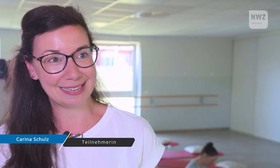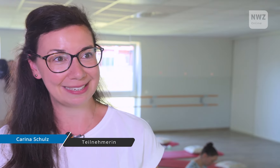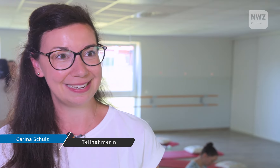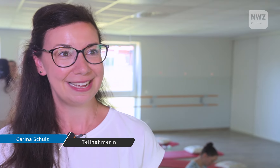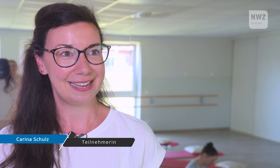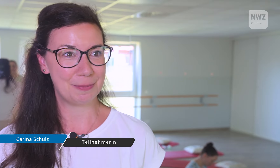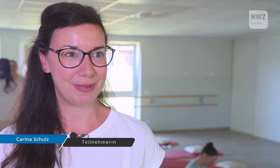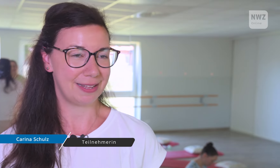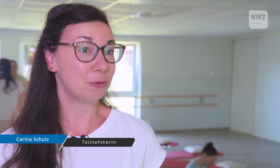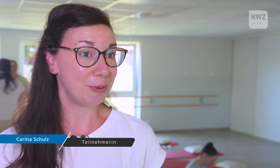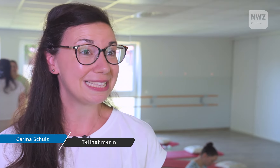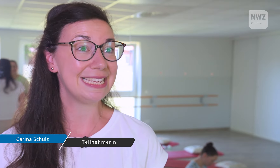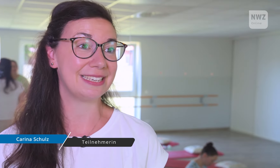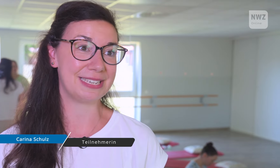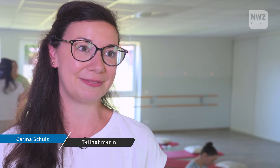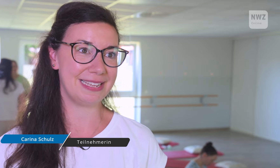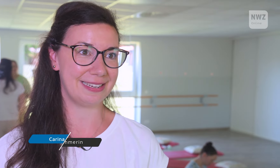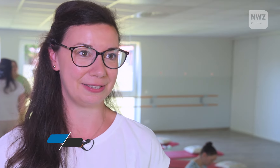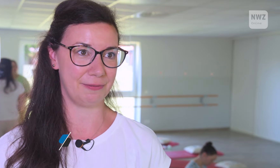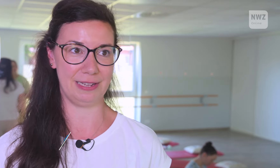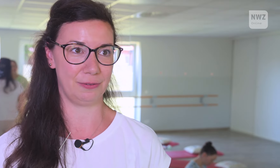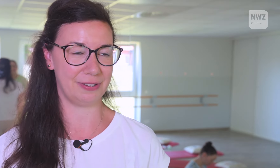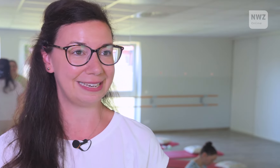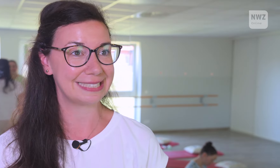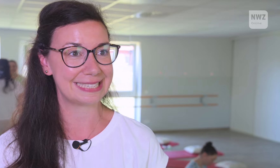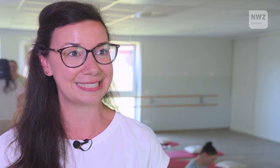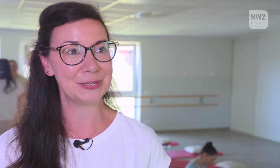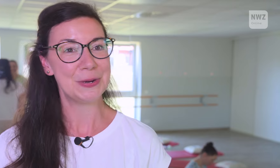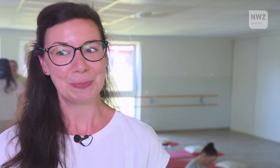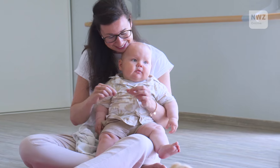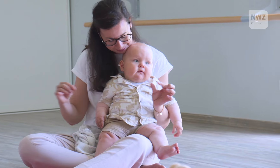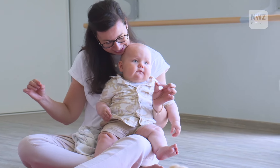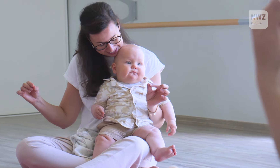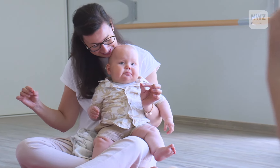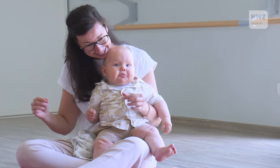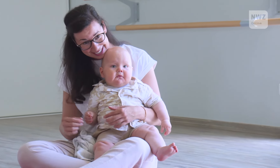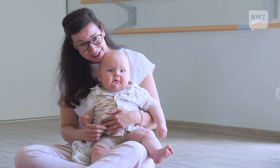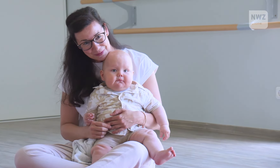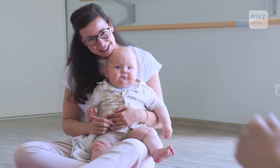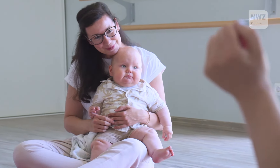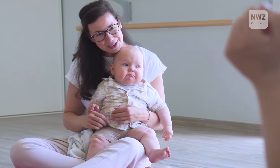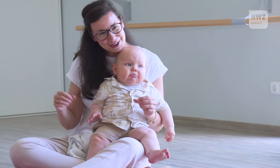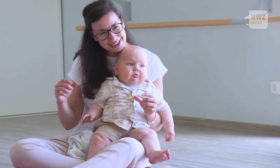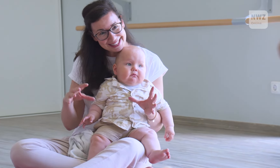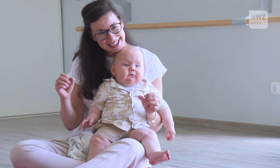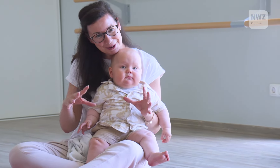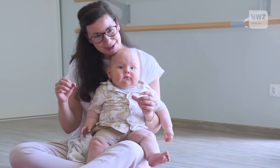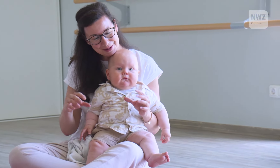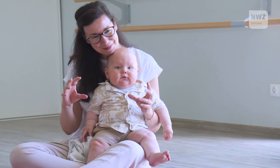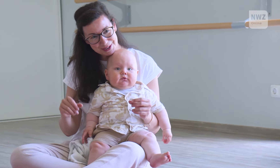kann, ja, zu kommunizieren. Und das fand ich halt wirklich total interessant. Ich probiere es tatsächlich täglich. Manchmal vergesse ich das